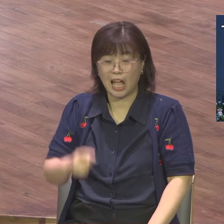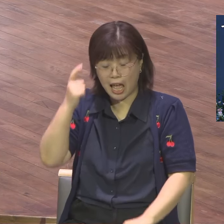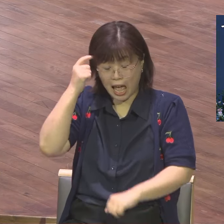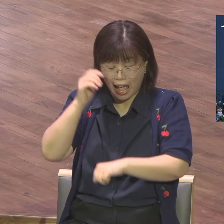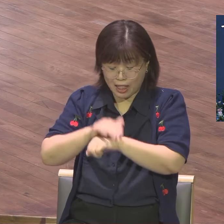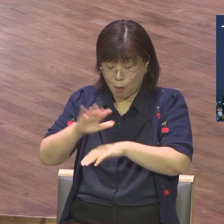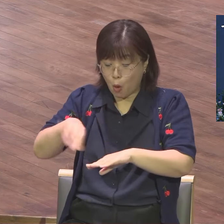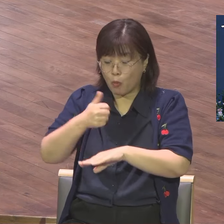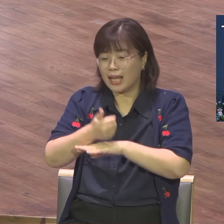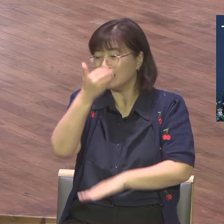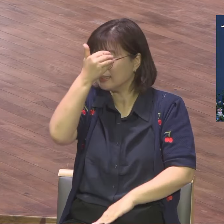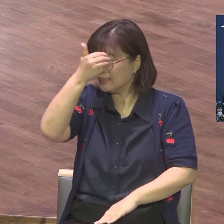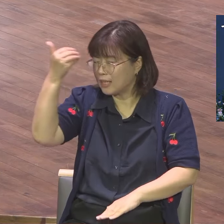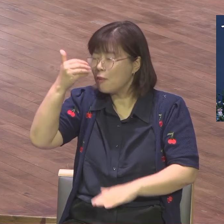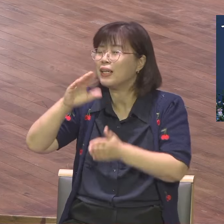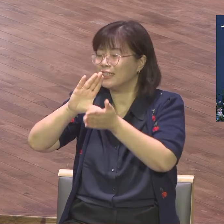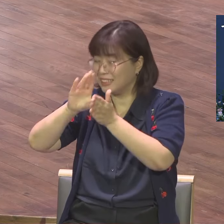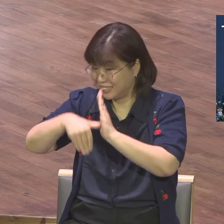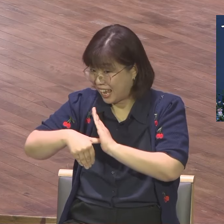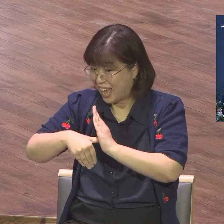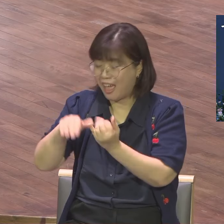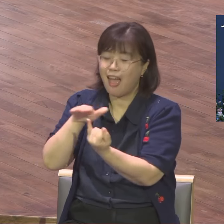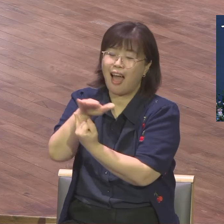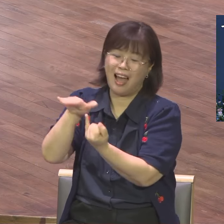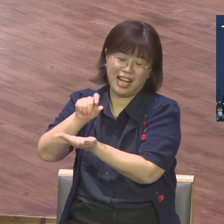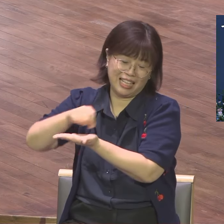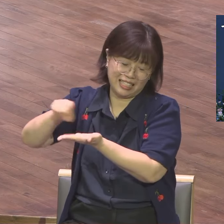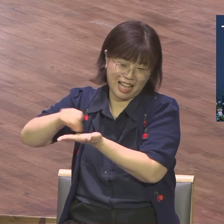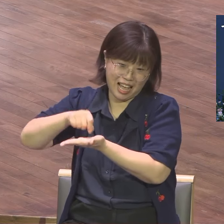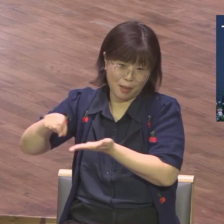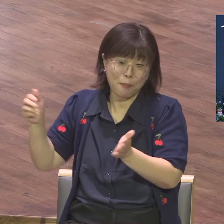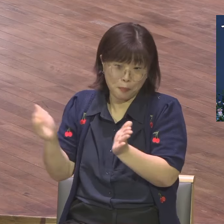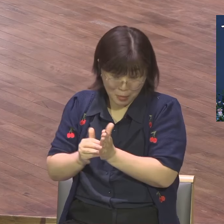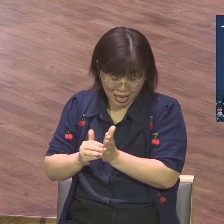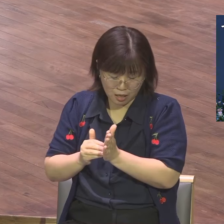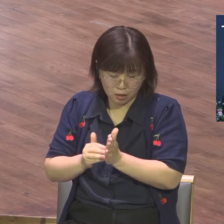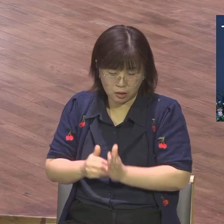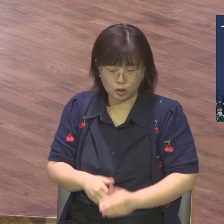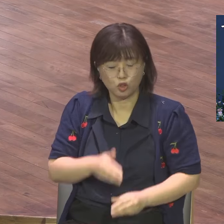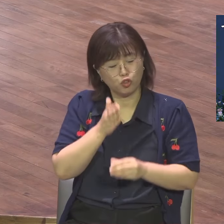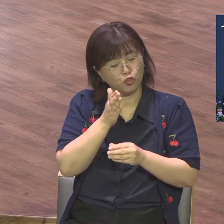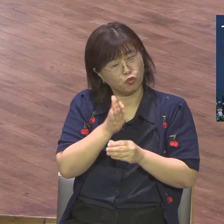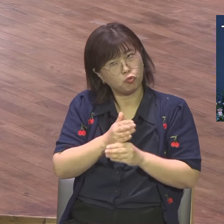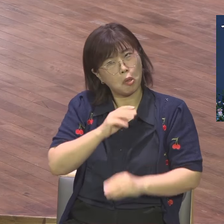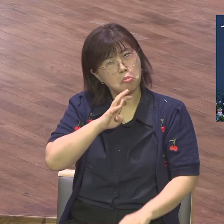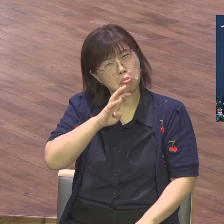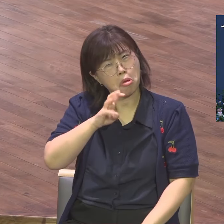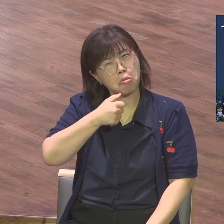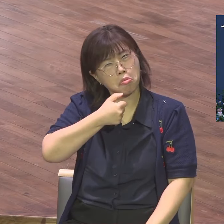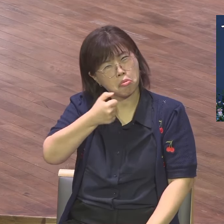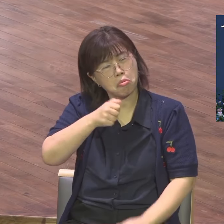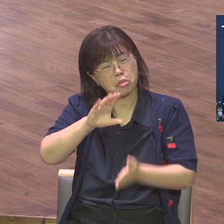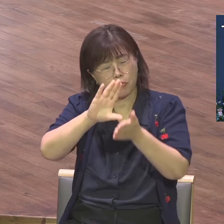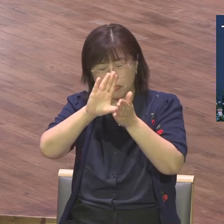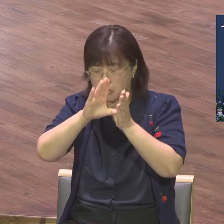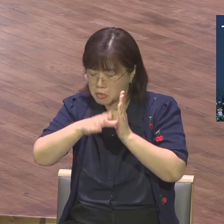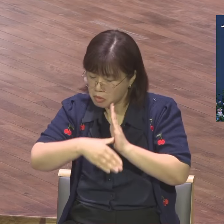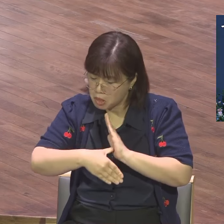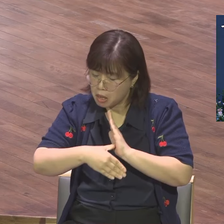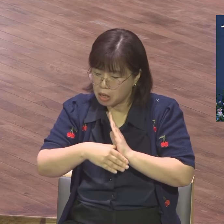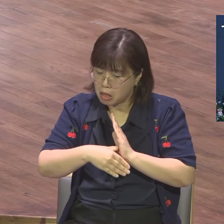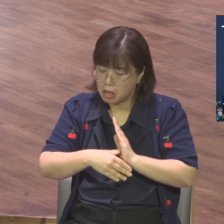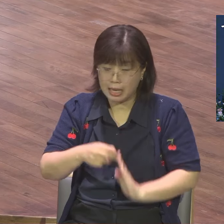썼고 또 중년 때는 이제 잠언을 썼고 노년 때는 전도서를 그렇게